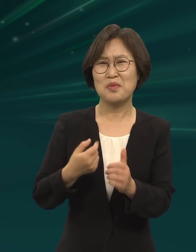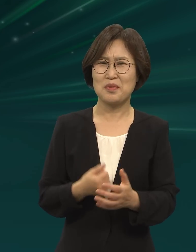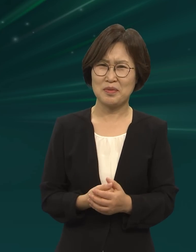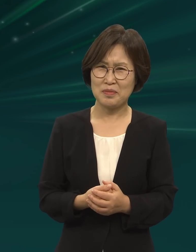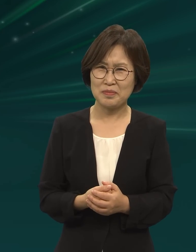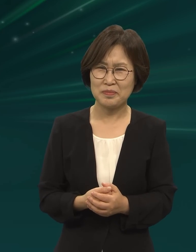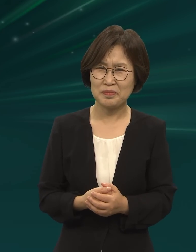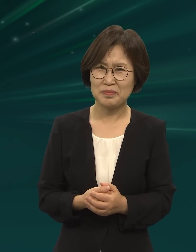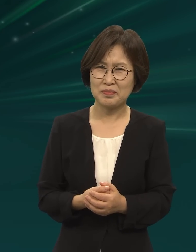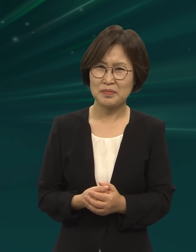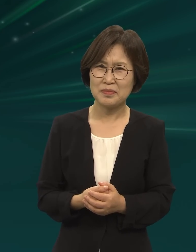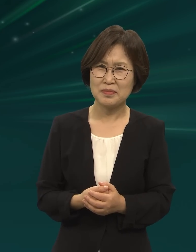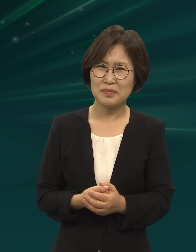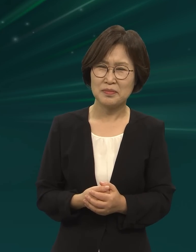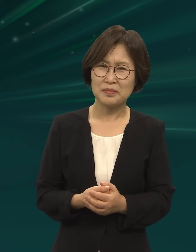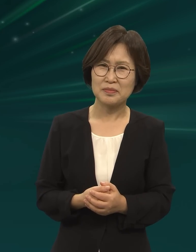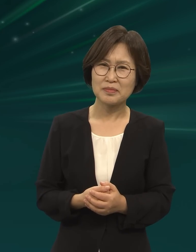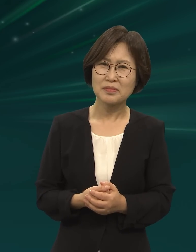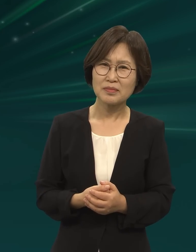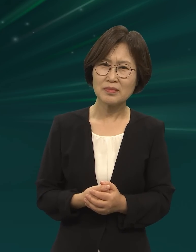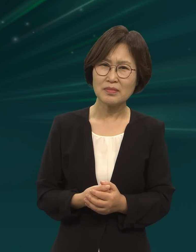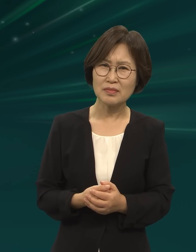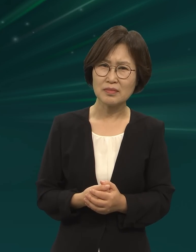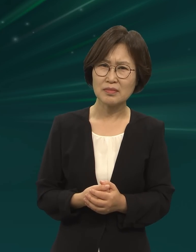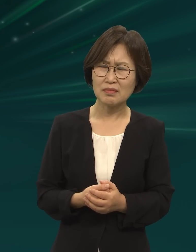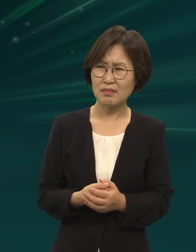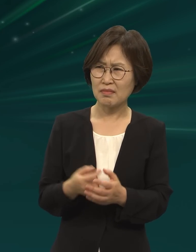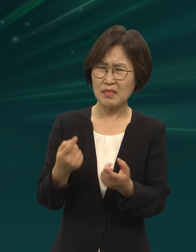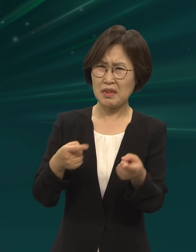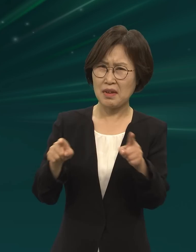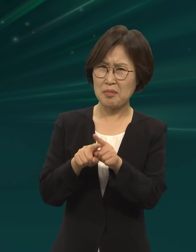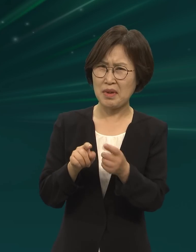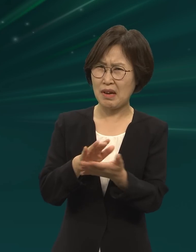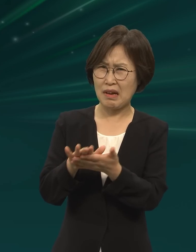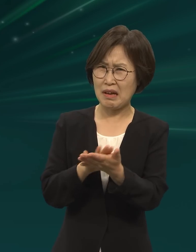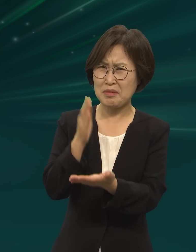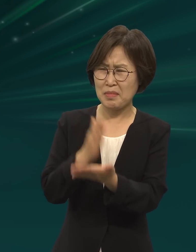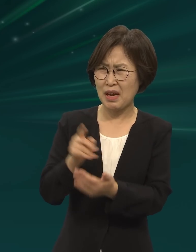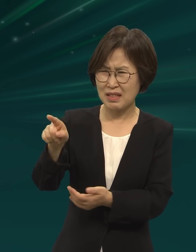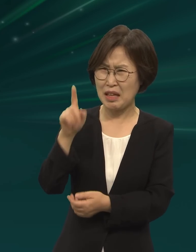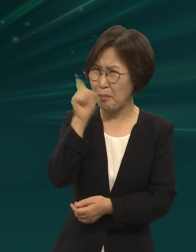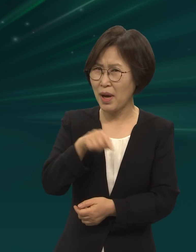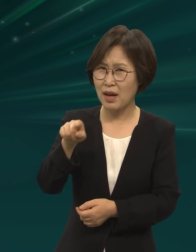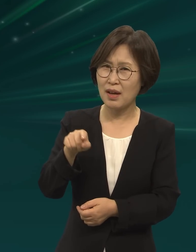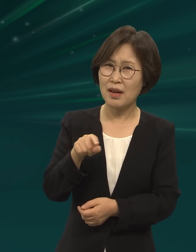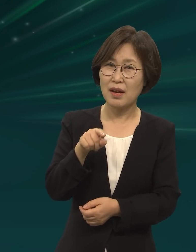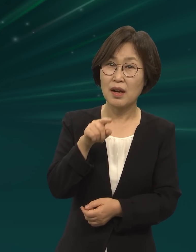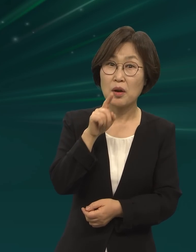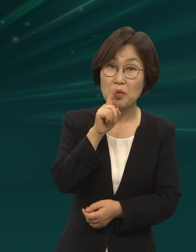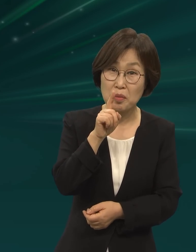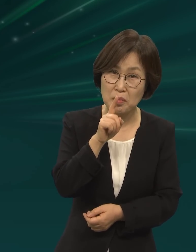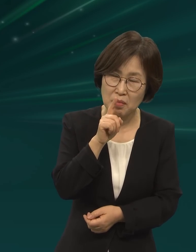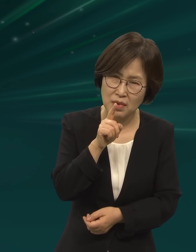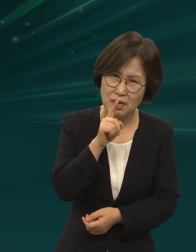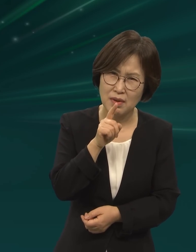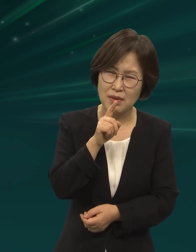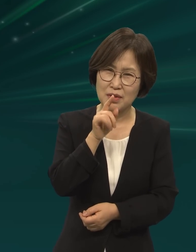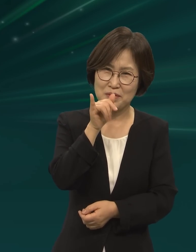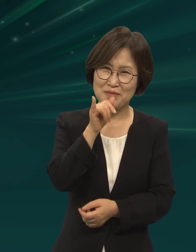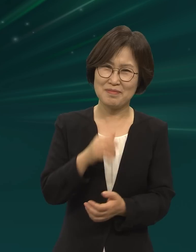이렇게 또 말했습니다. 놀지 마라. 나쁜 사람이야. 나쁜 새끼야. 가지 마. 이렇게 많이